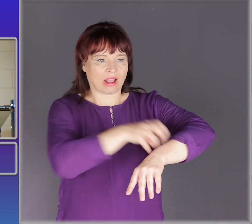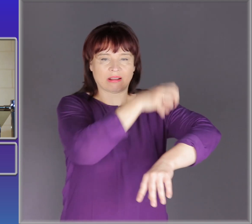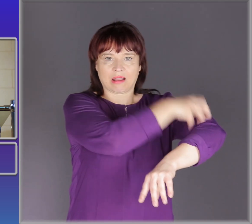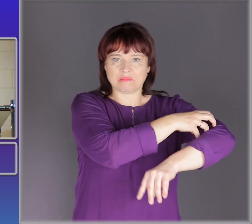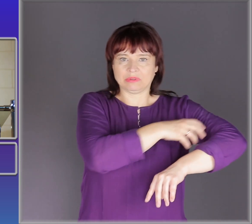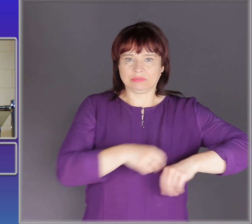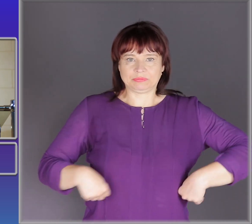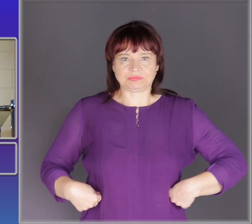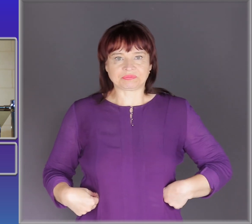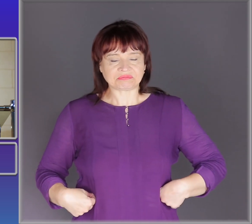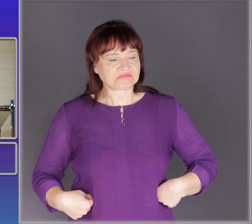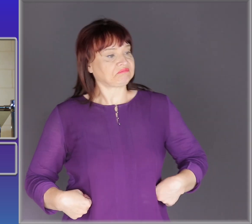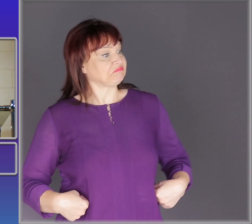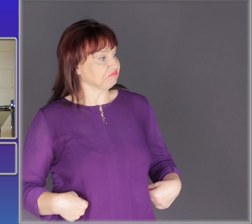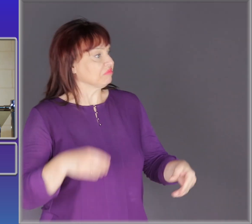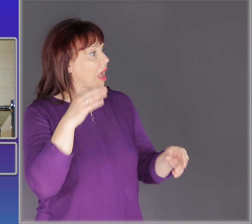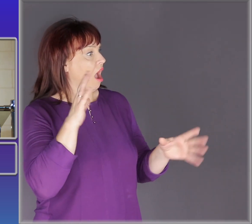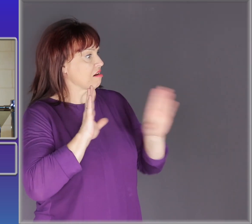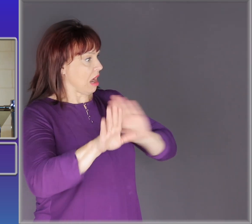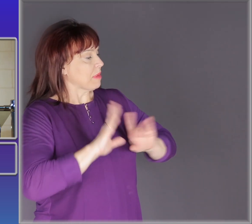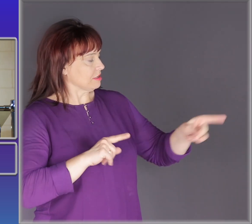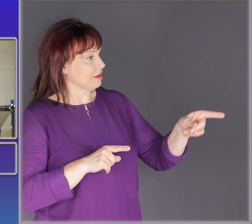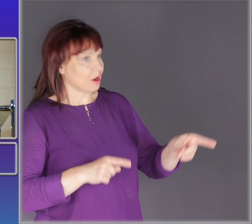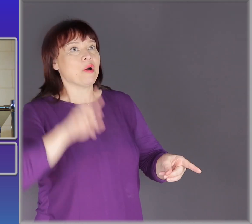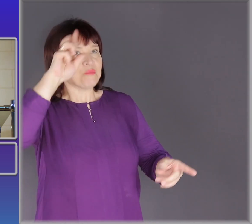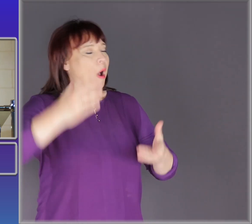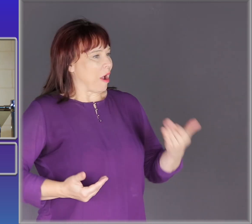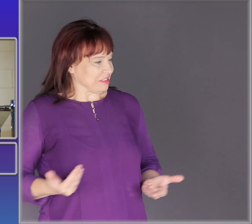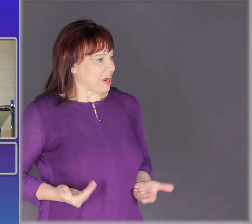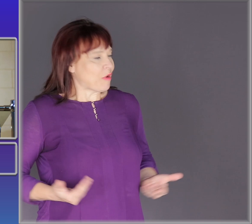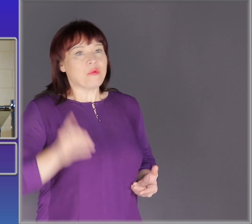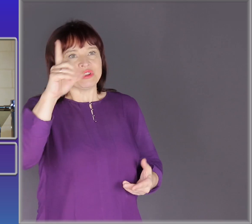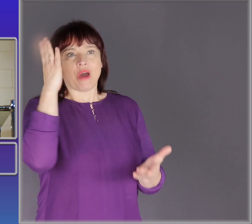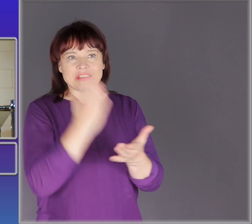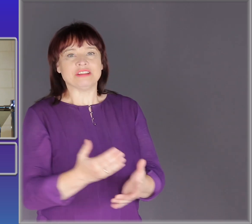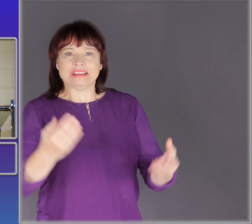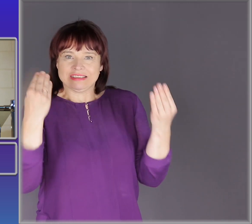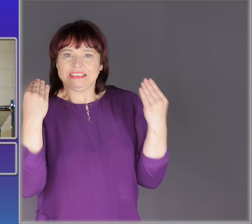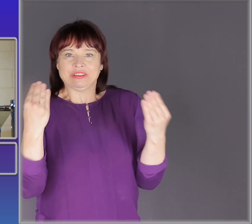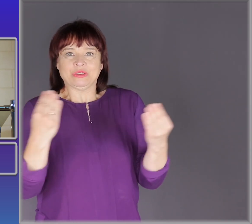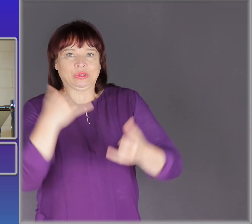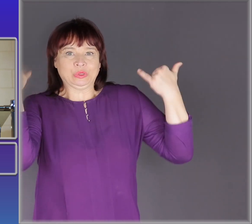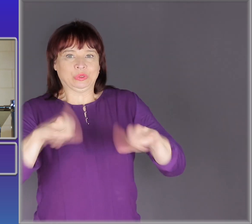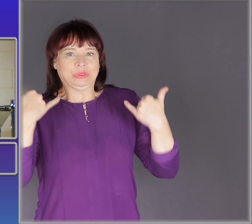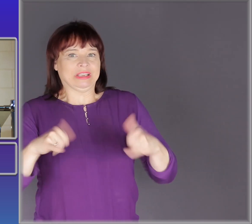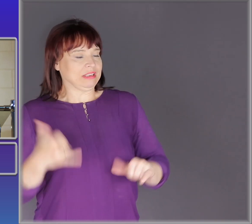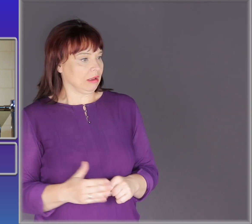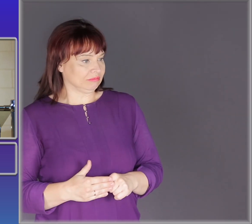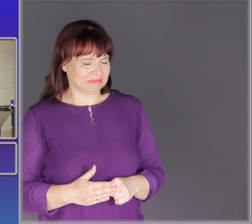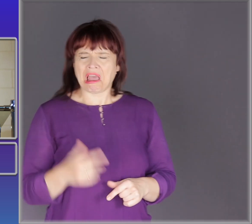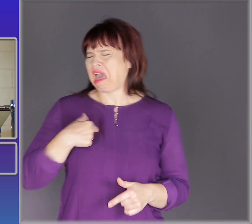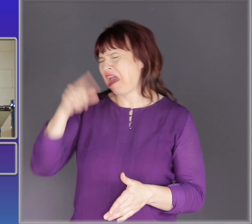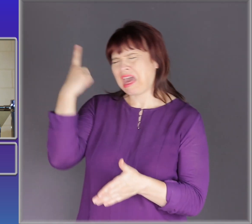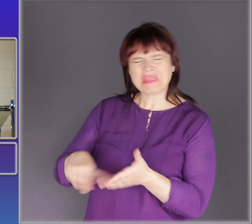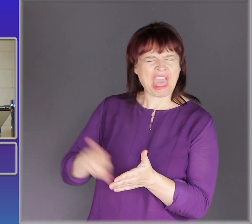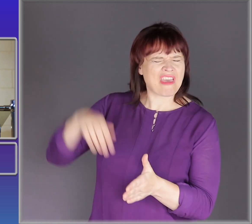политрук у кого дер бок жив у него есть мощные чудеса а то сказал да я не мере него что он вид